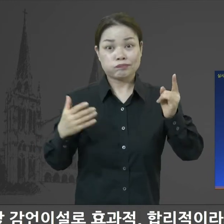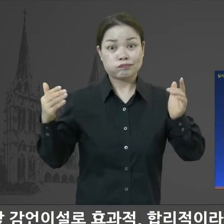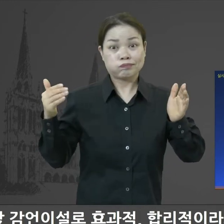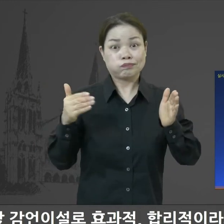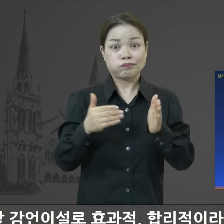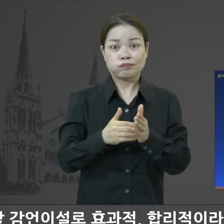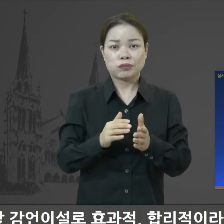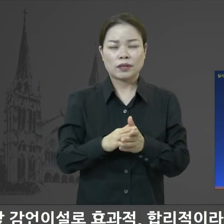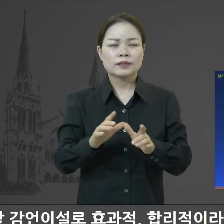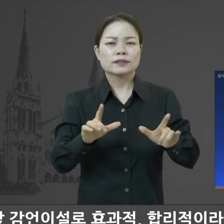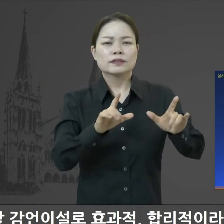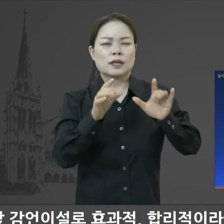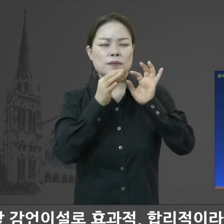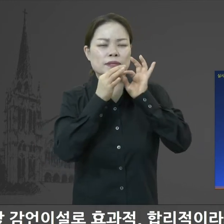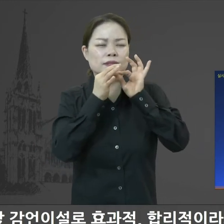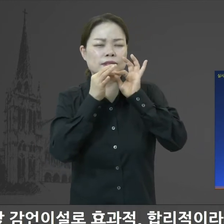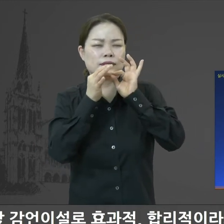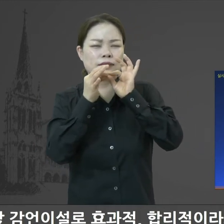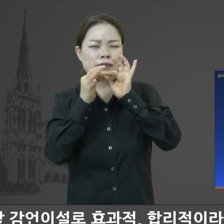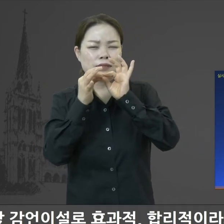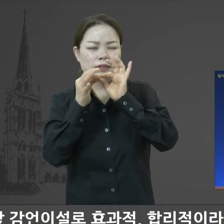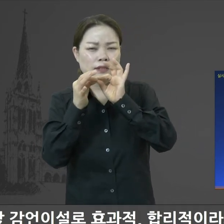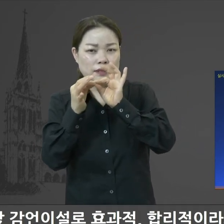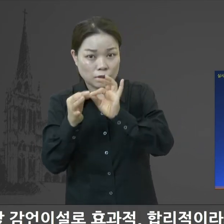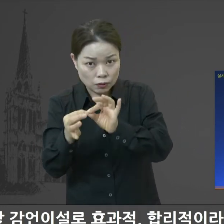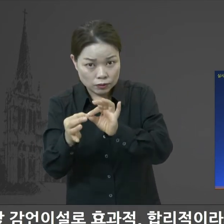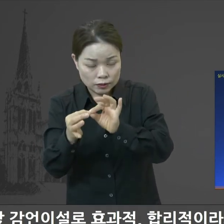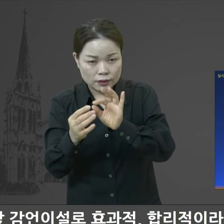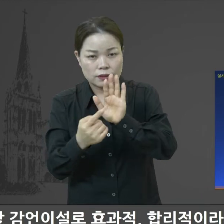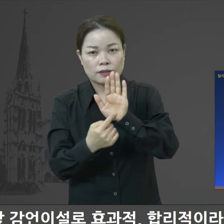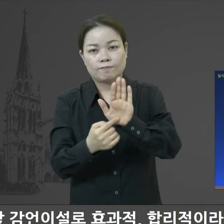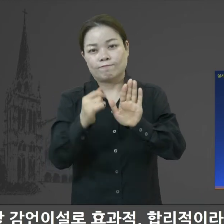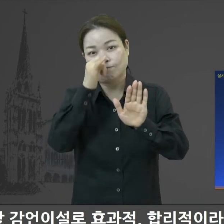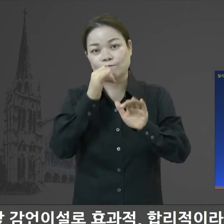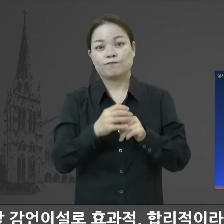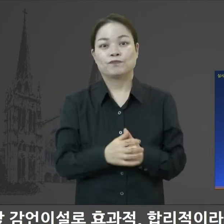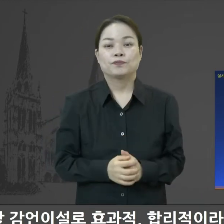것이 아니라 삶에 지속적으로 나타나는 것이죠.